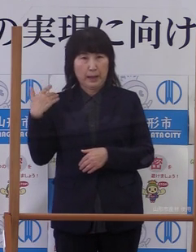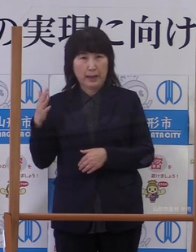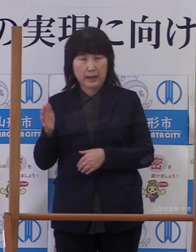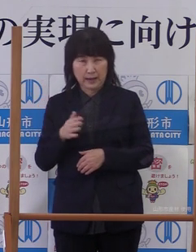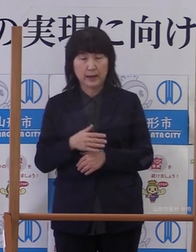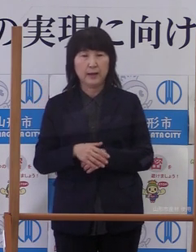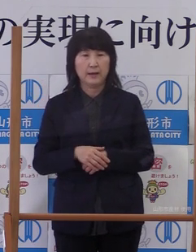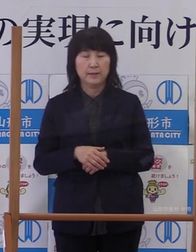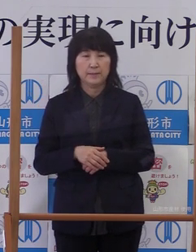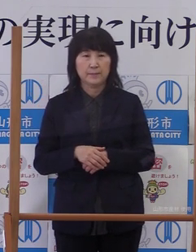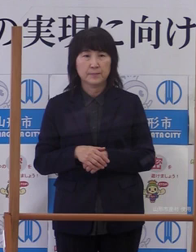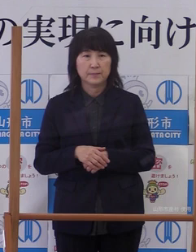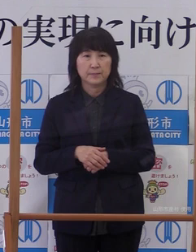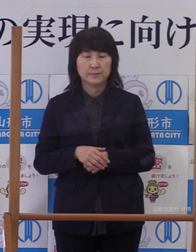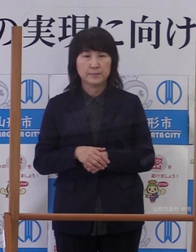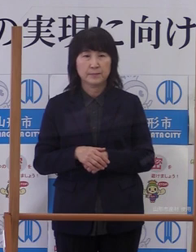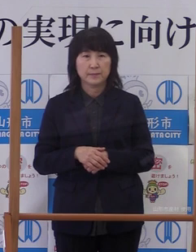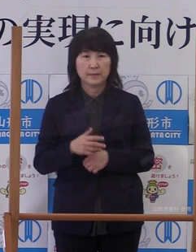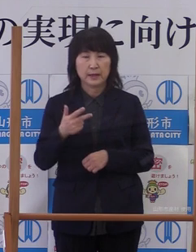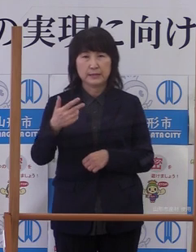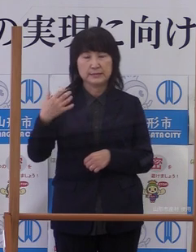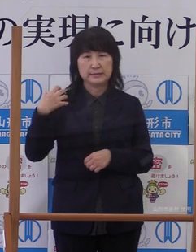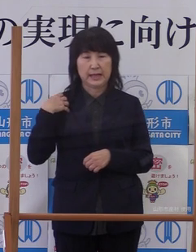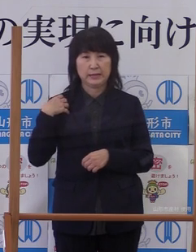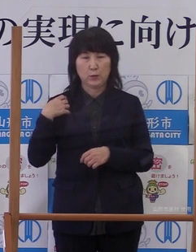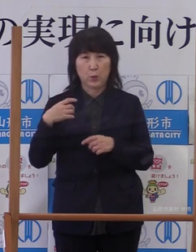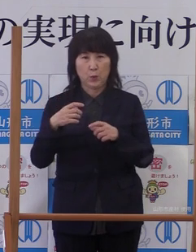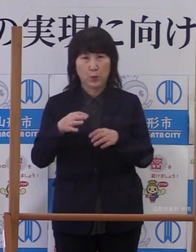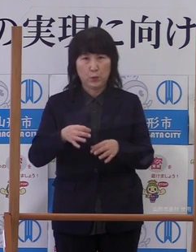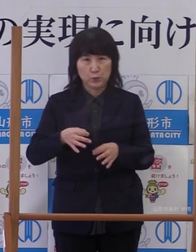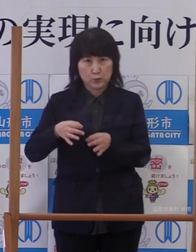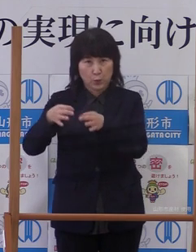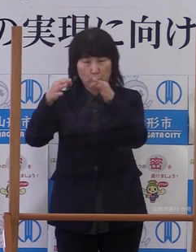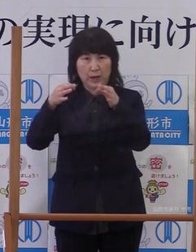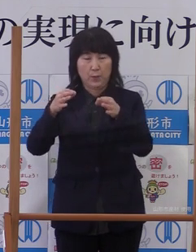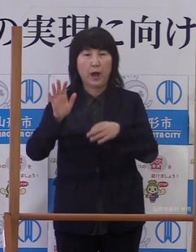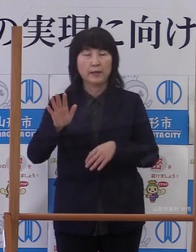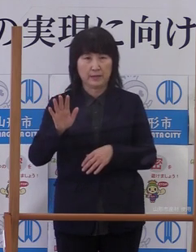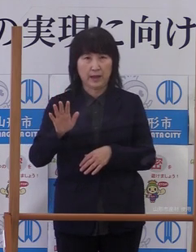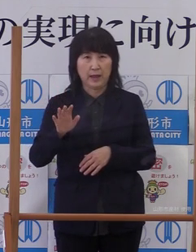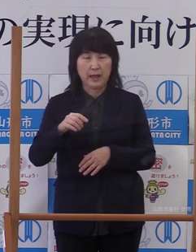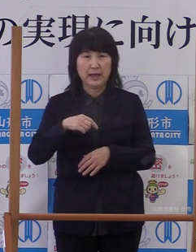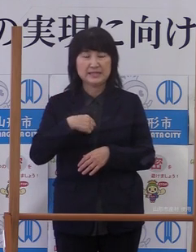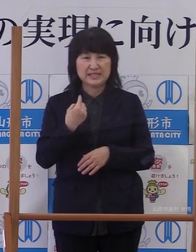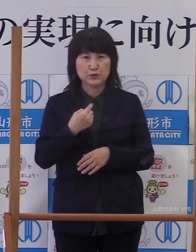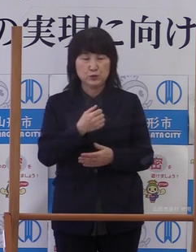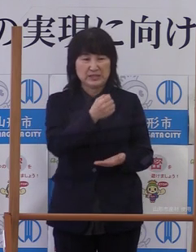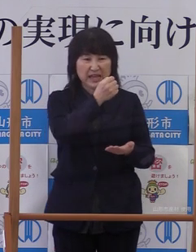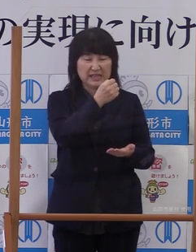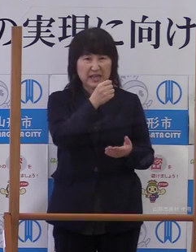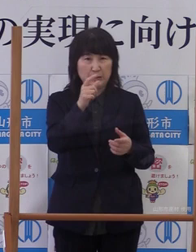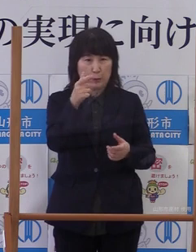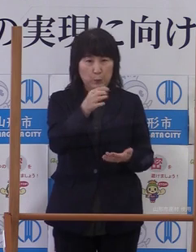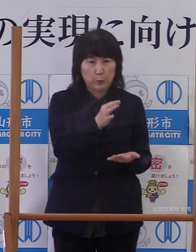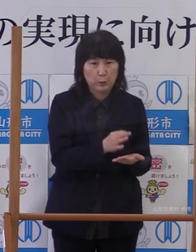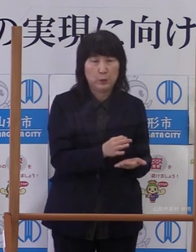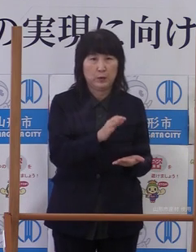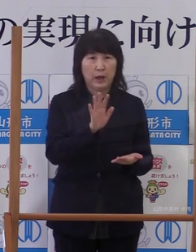に資債の増加っていうのはあって、なおかつ自主財源の減少っていうのは続いていたと思います